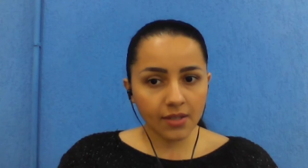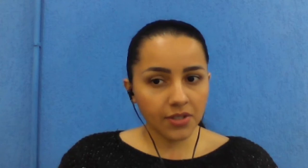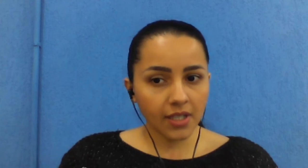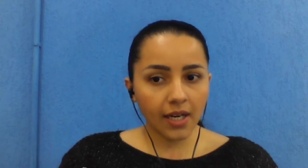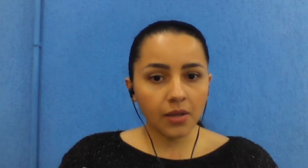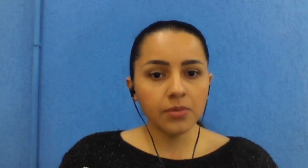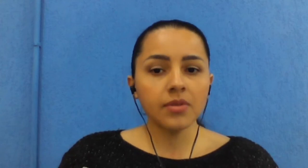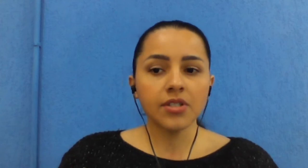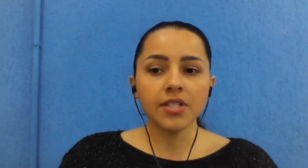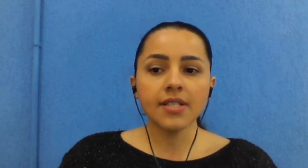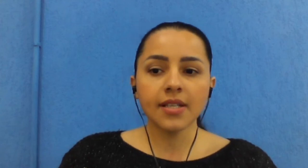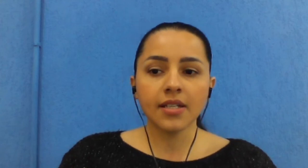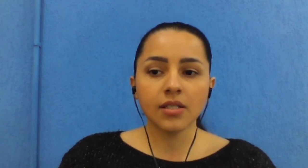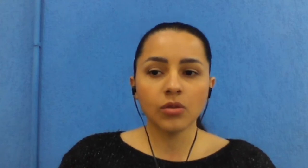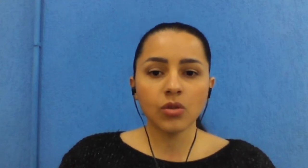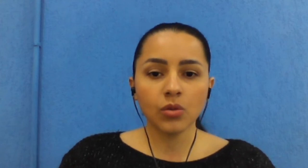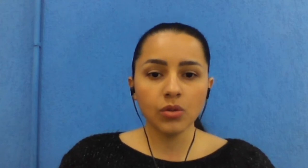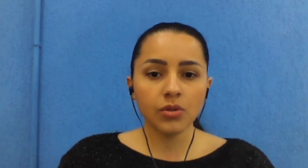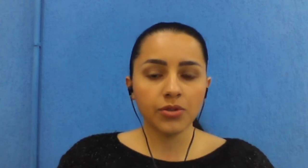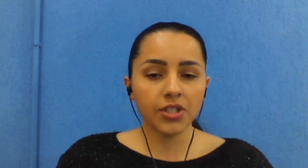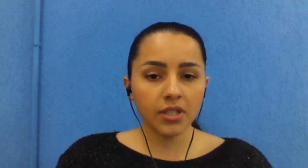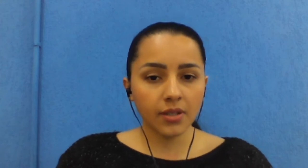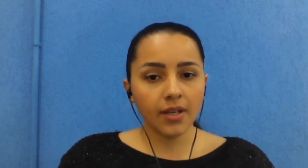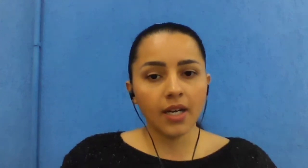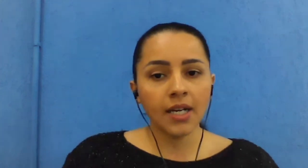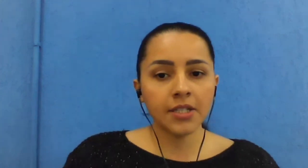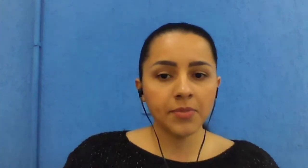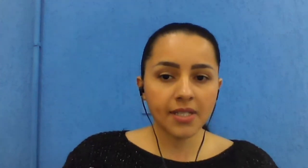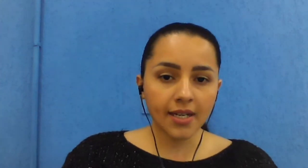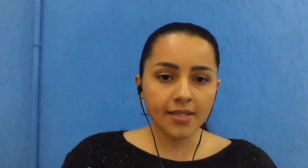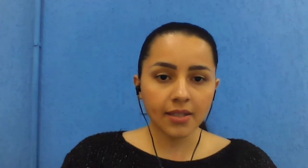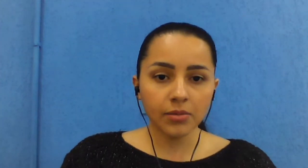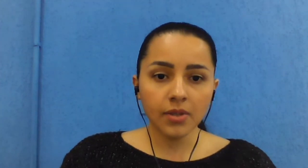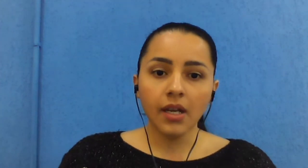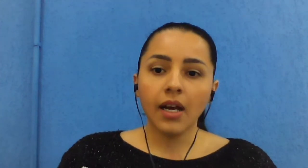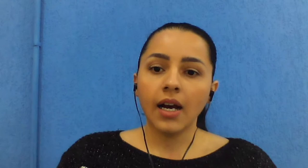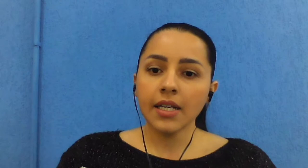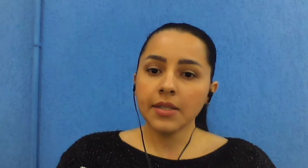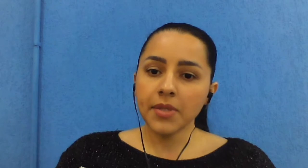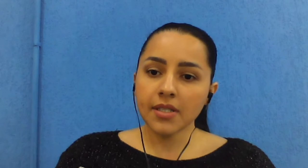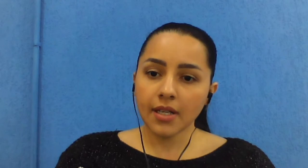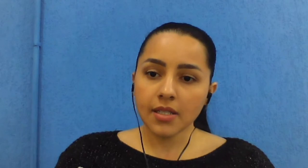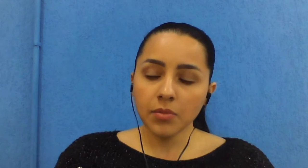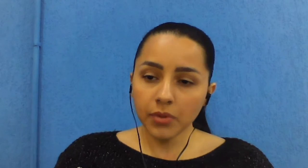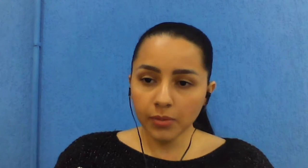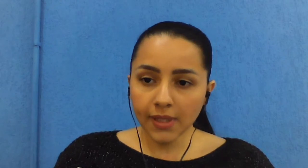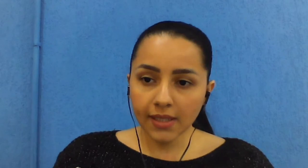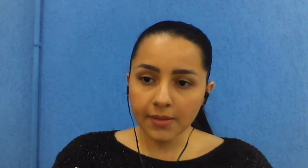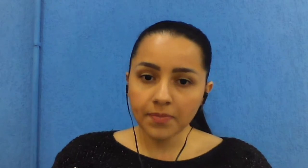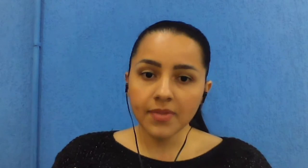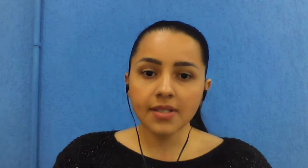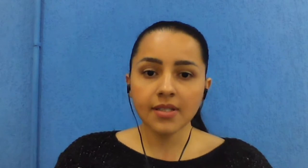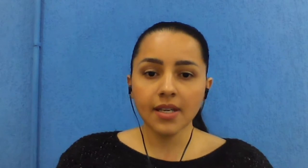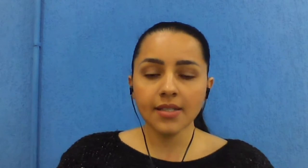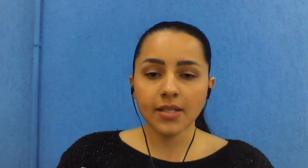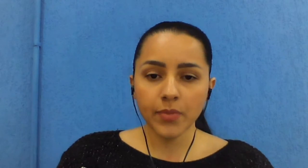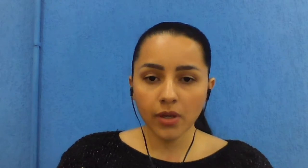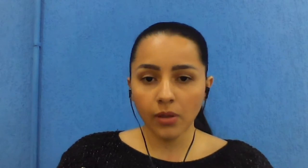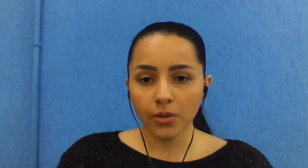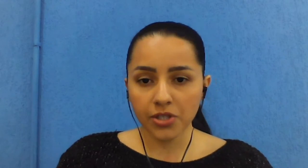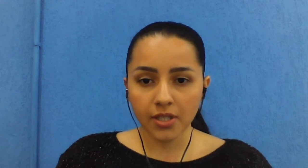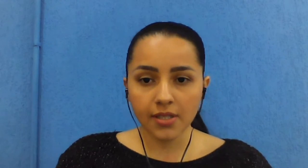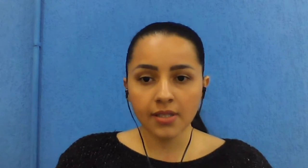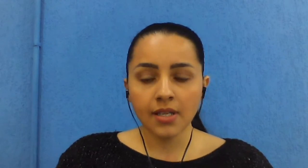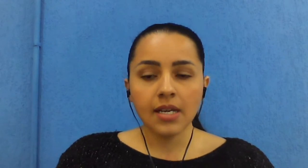Termo de colação de grau de discentes dos cursos de Administração, Administração Pública,